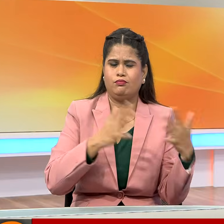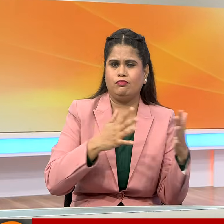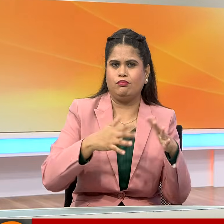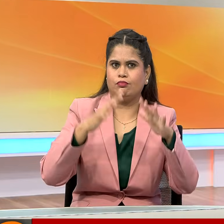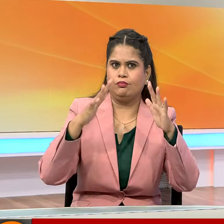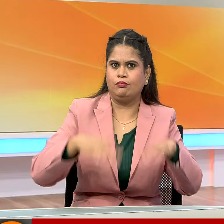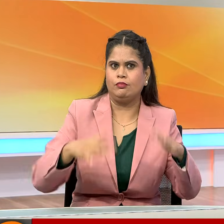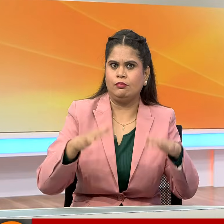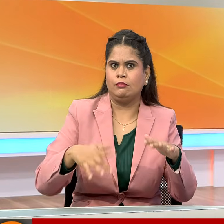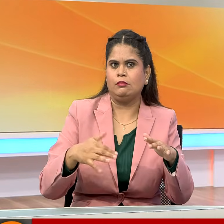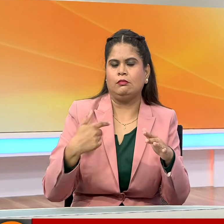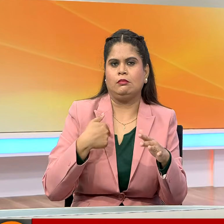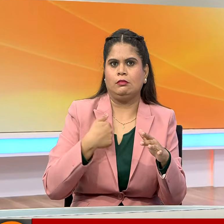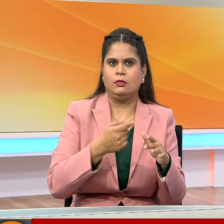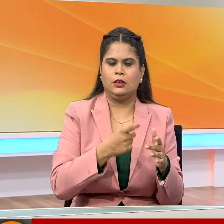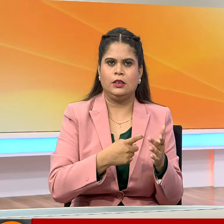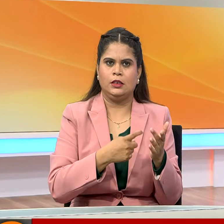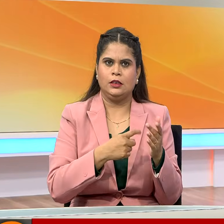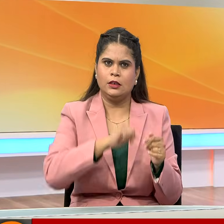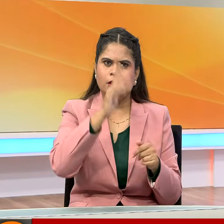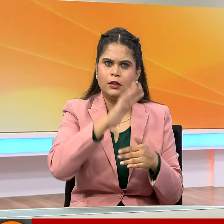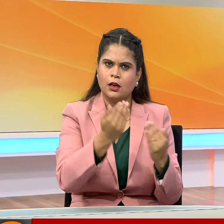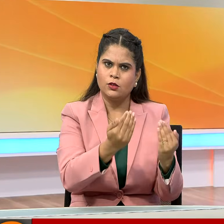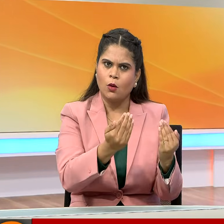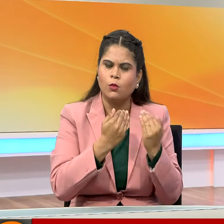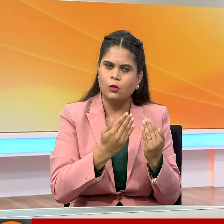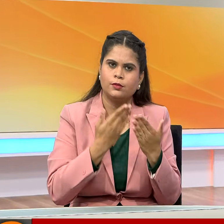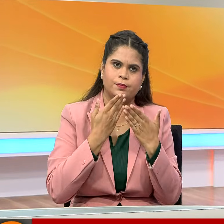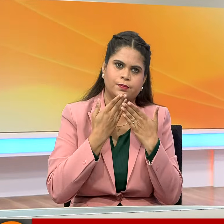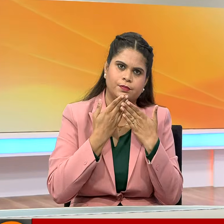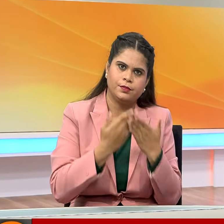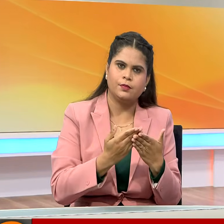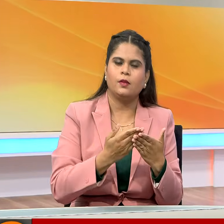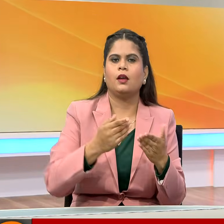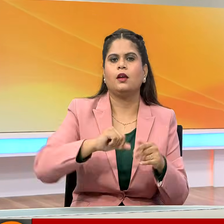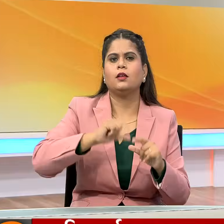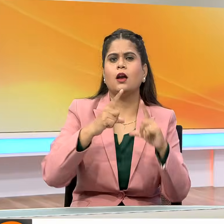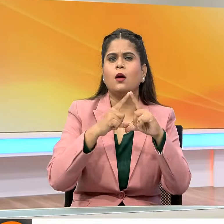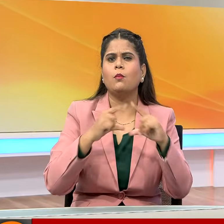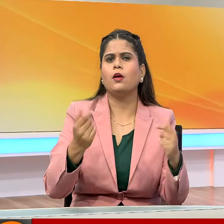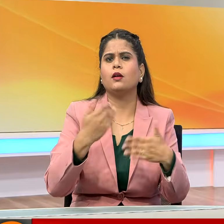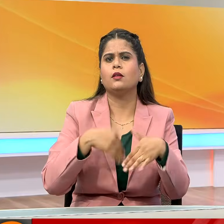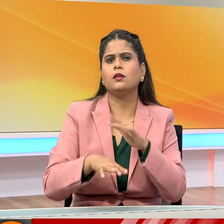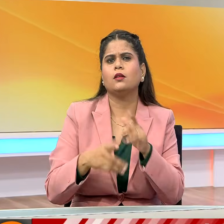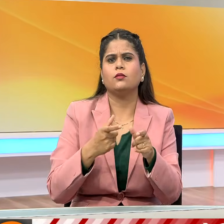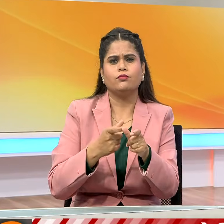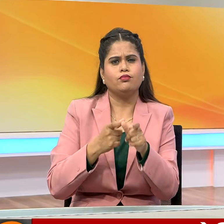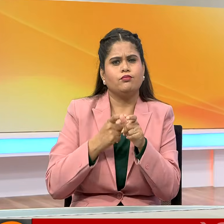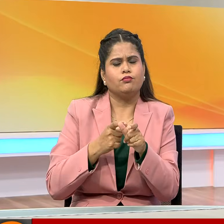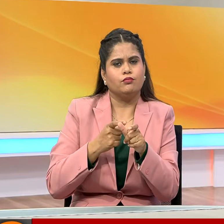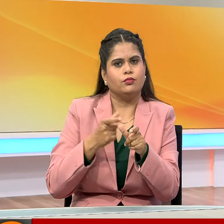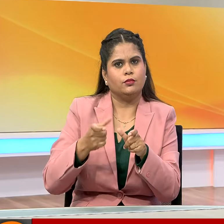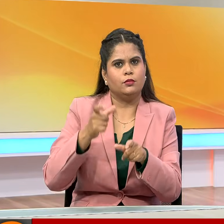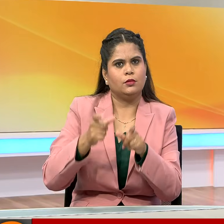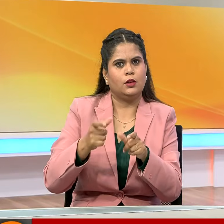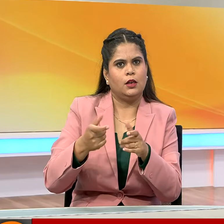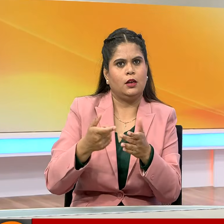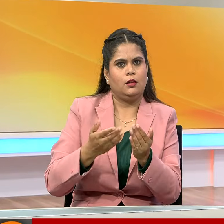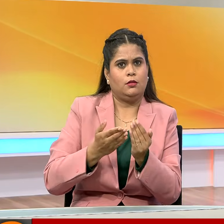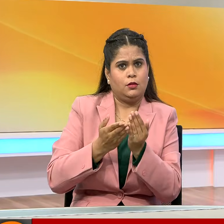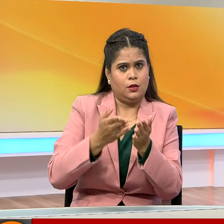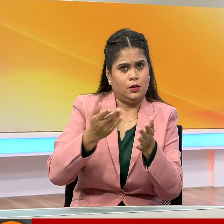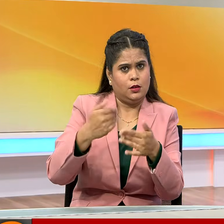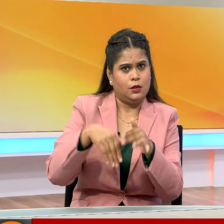की संवेदना के लिए आभार व्यक्त किया। उन्होंने जापान मैरीटाइम सेल्फ डिफेंस फोर्स के एक जहाज पर